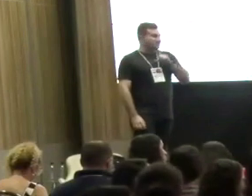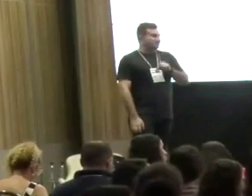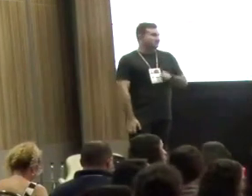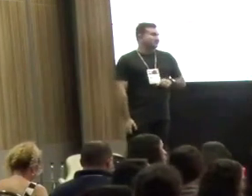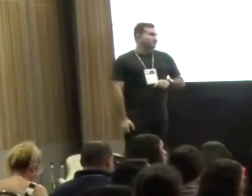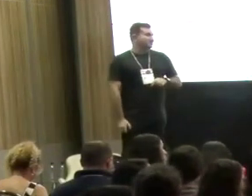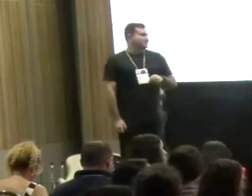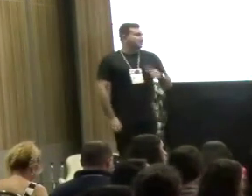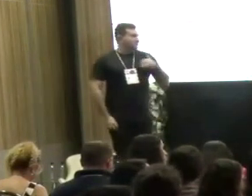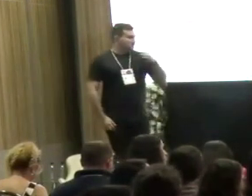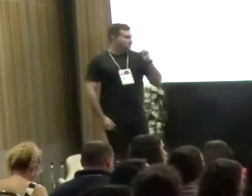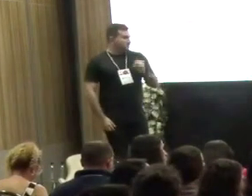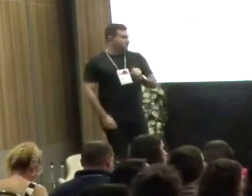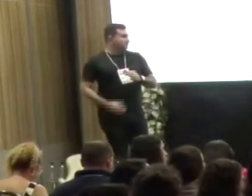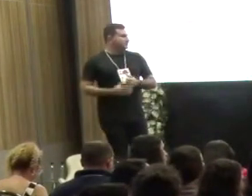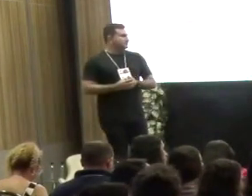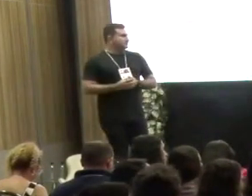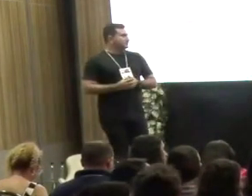Edgleide, posso apertar?